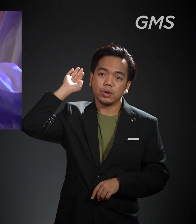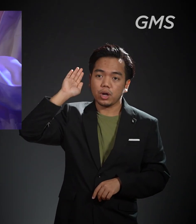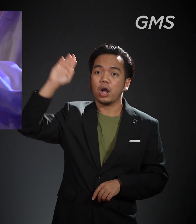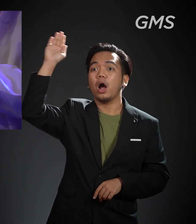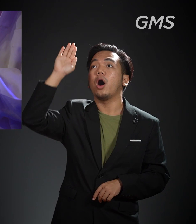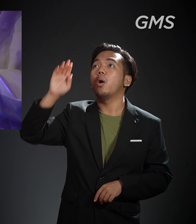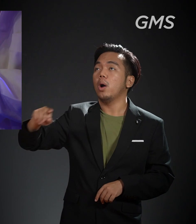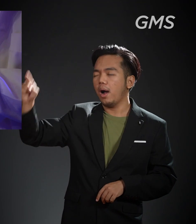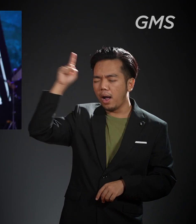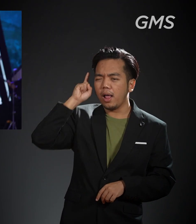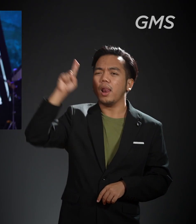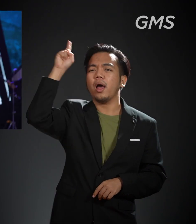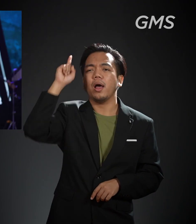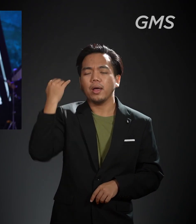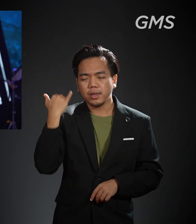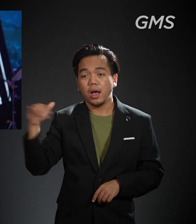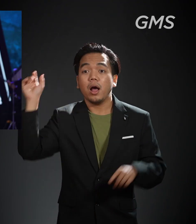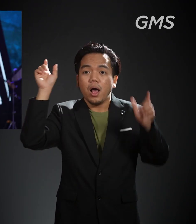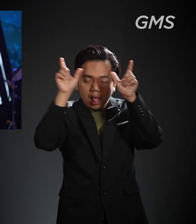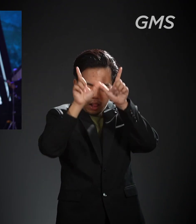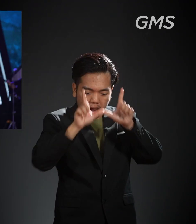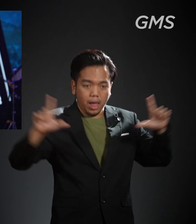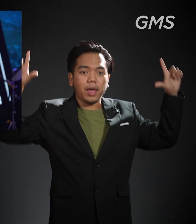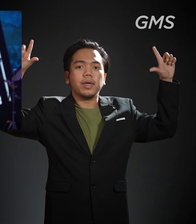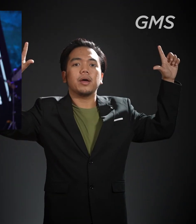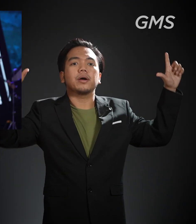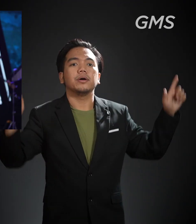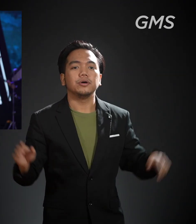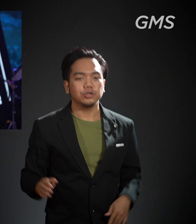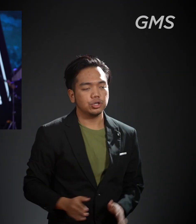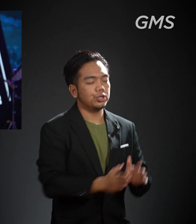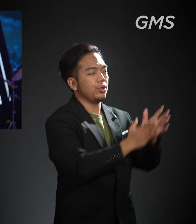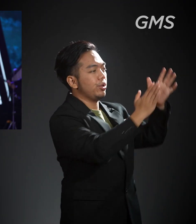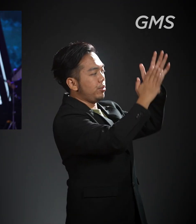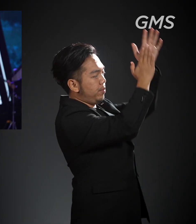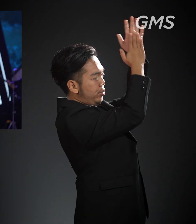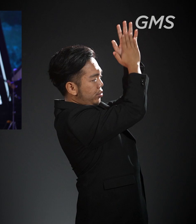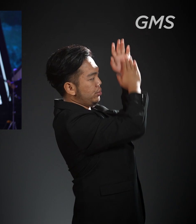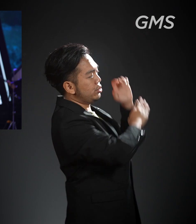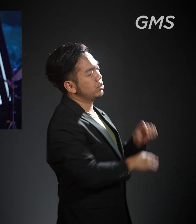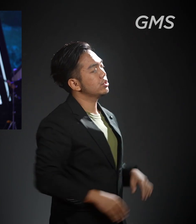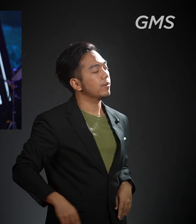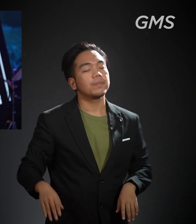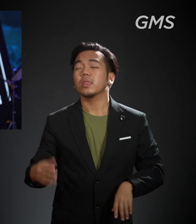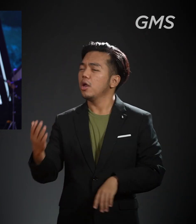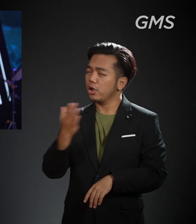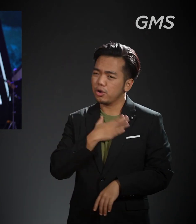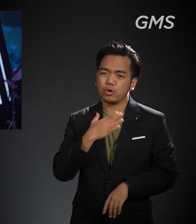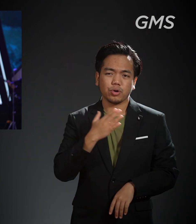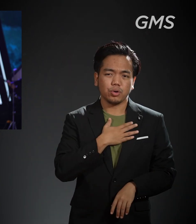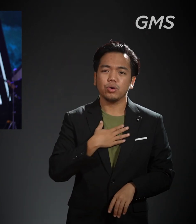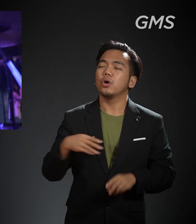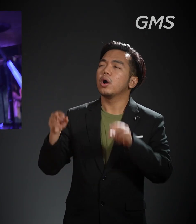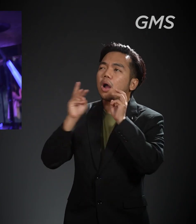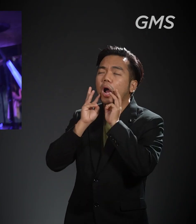Kau Allah yang layak di dipuji,